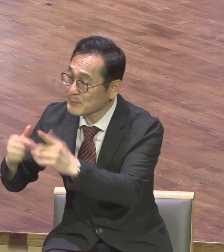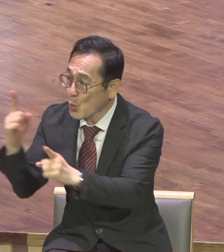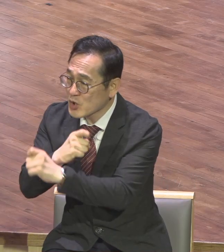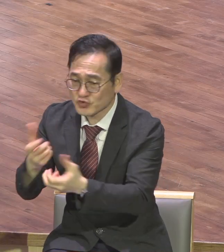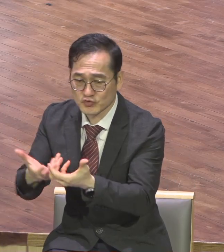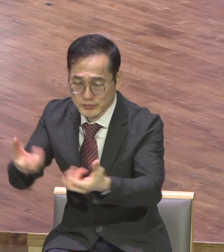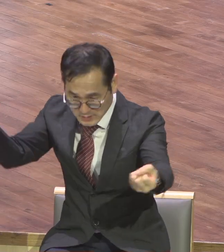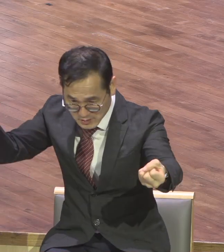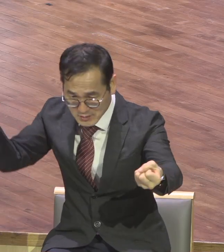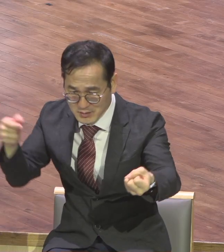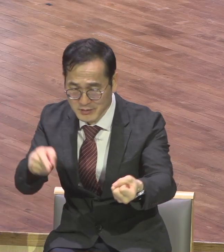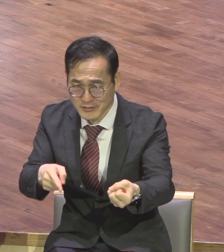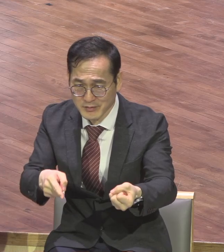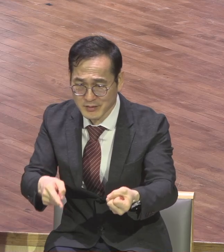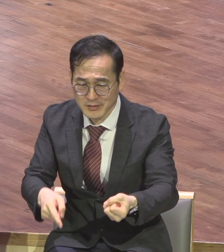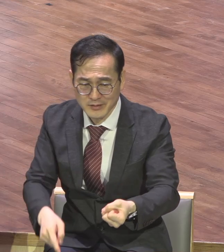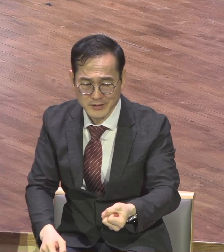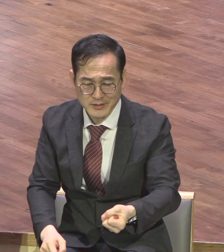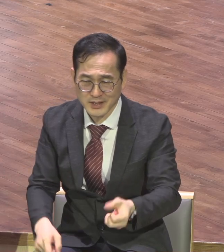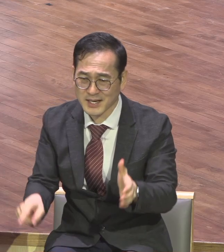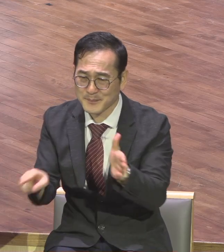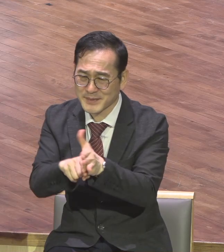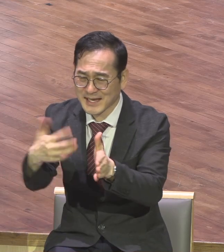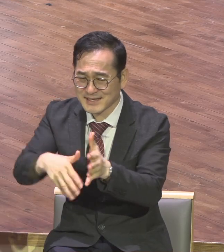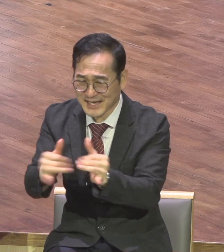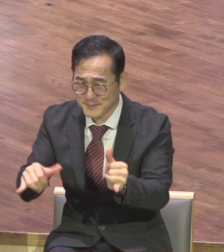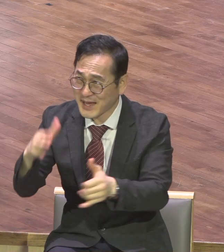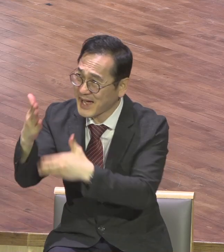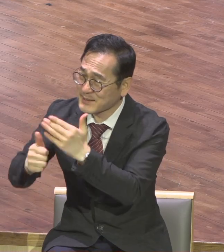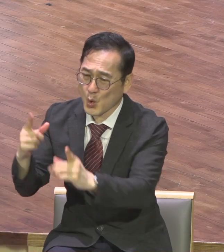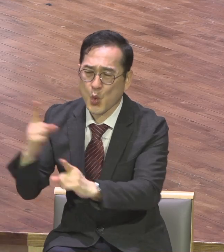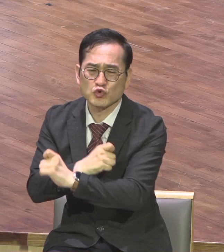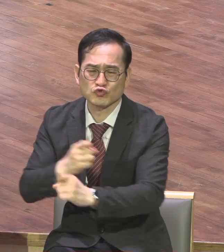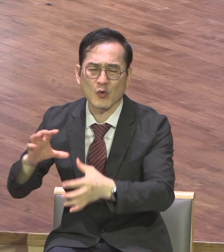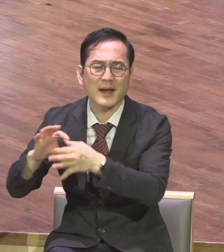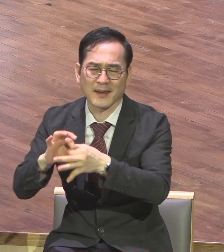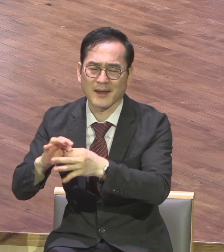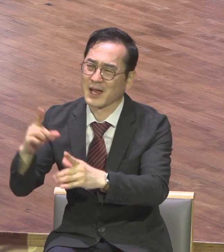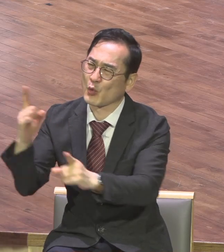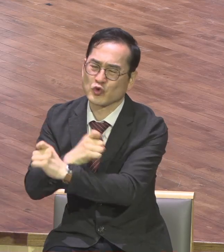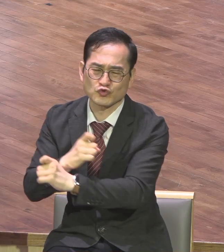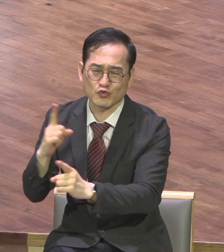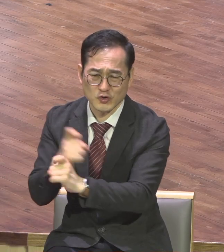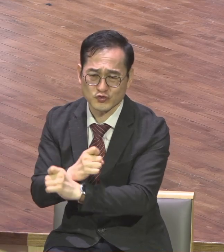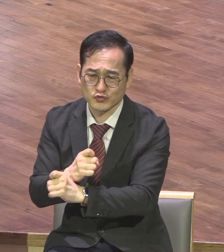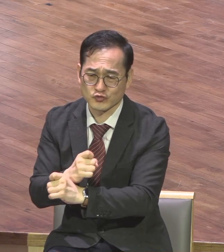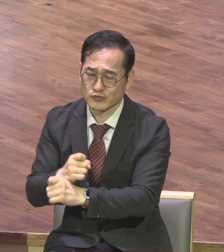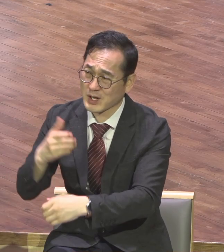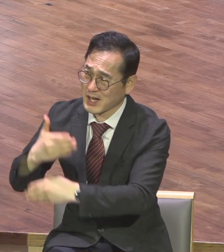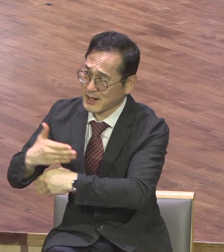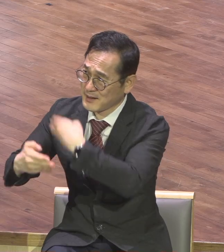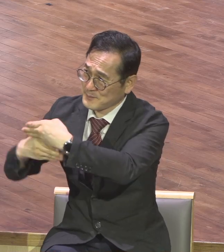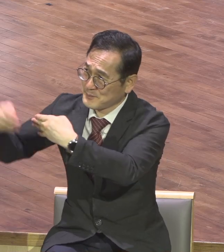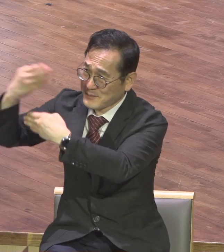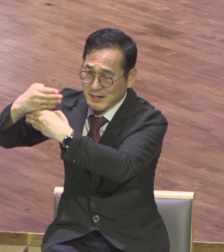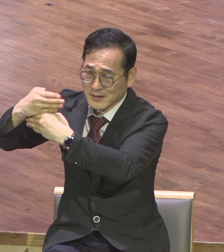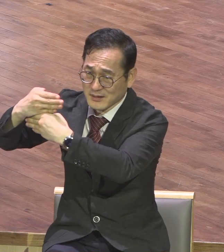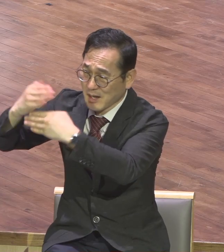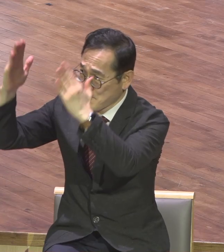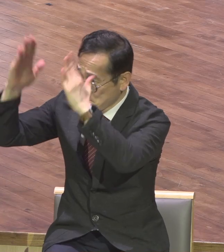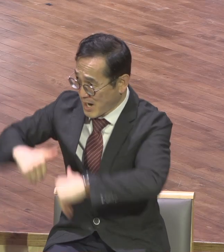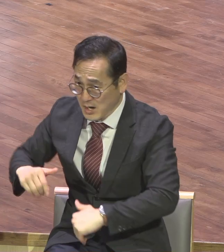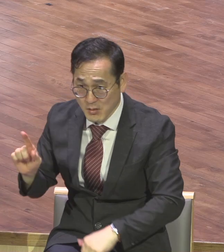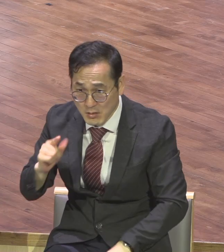우리 불신자들은 다 그렇습니다. 하나님과 원수 관계지요. 원수인데 하나님과 막힌 담이 어떻게 흐려졌습니까?